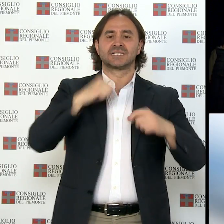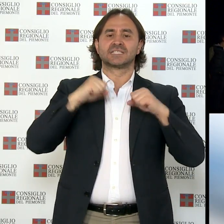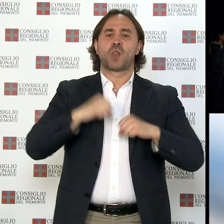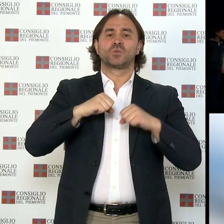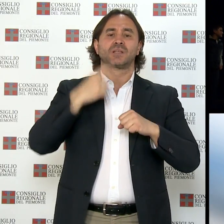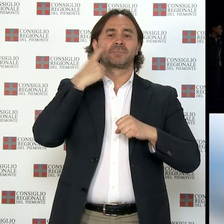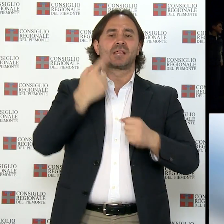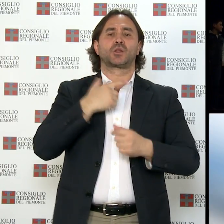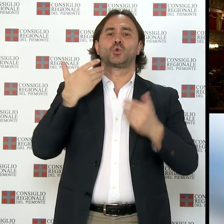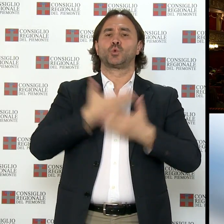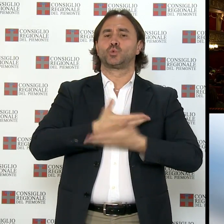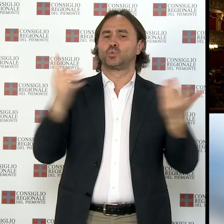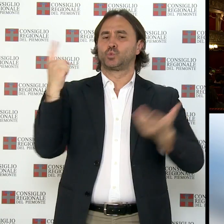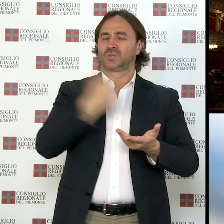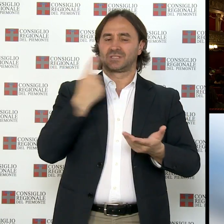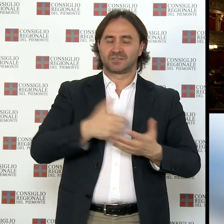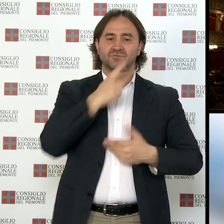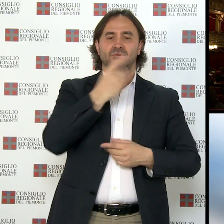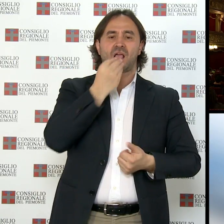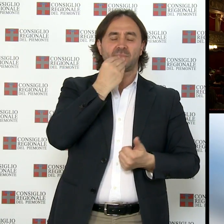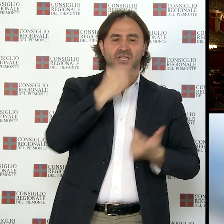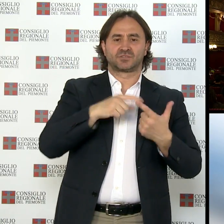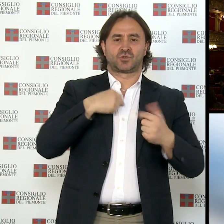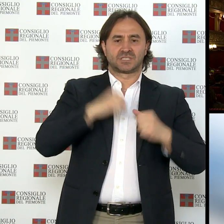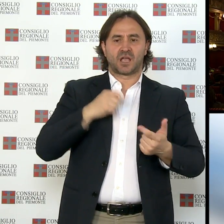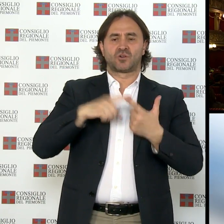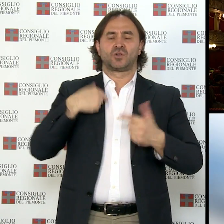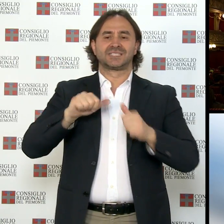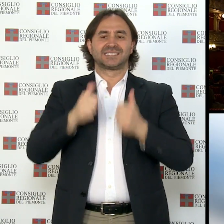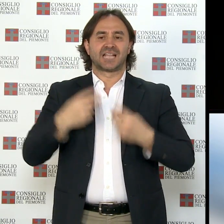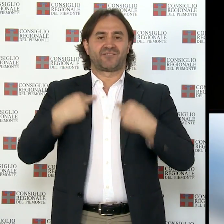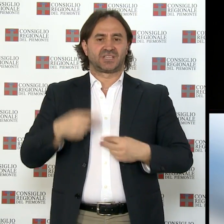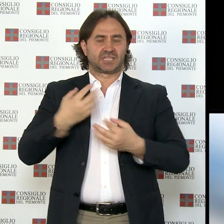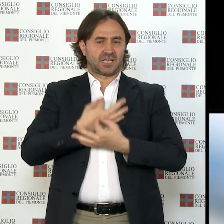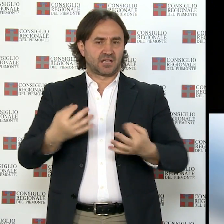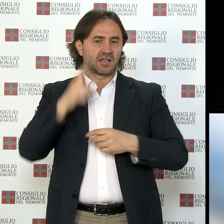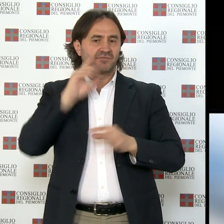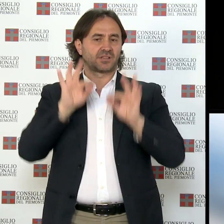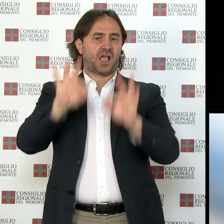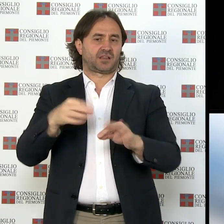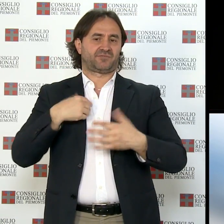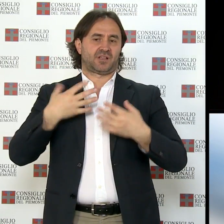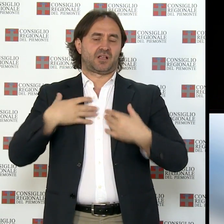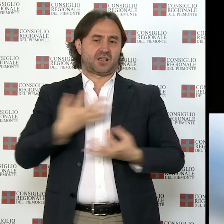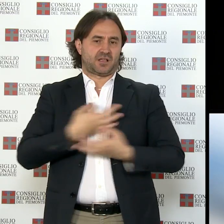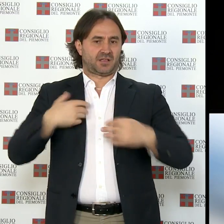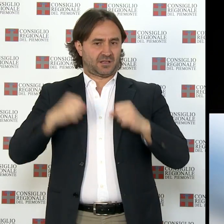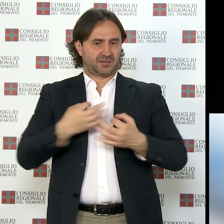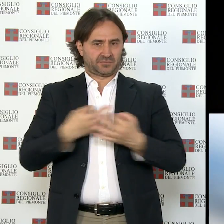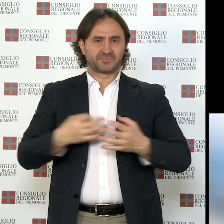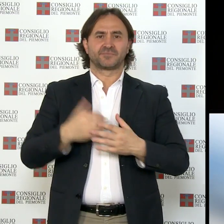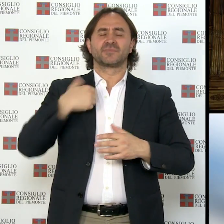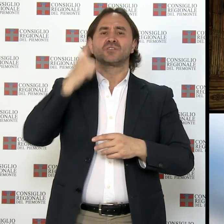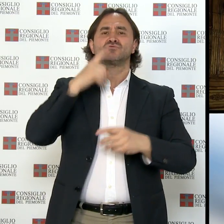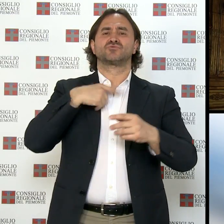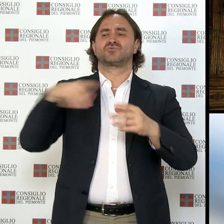tutti, movimento, alimentazione sana e corretti stili di vita per il benessere della persona. Il concorso è stato organizzato dagli Stati Generali